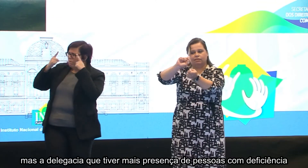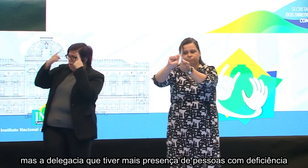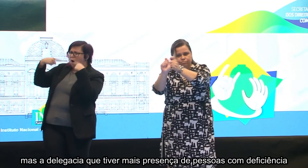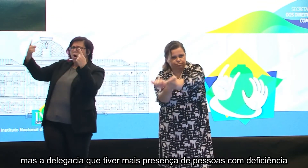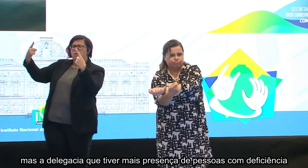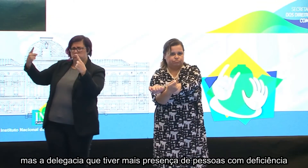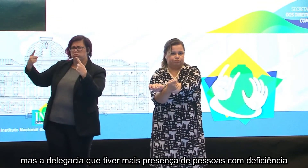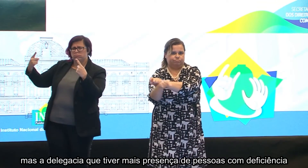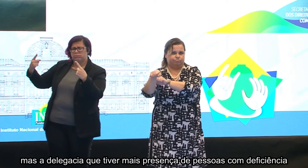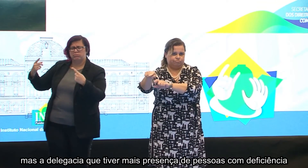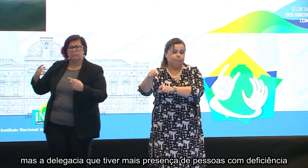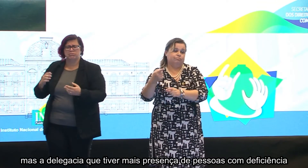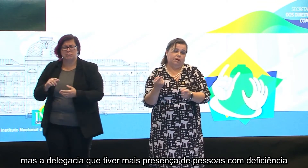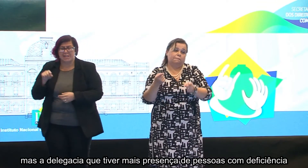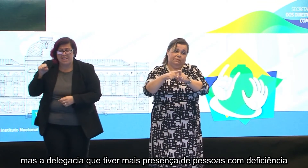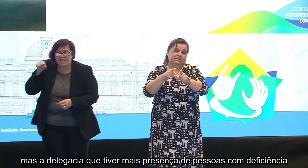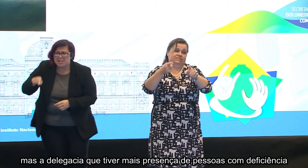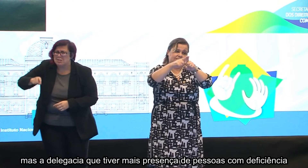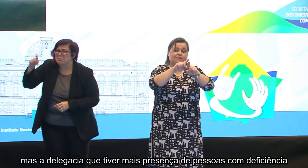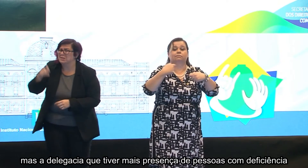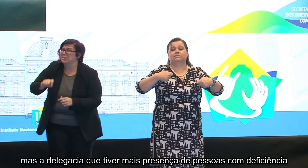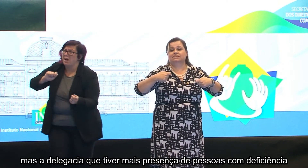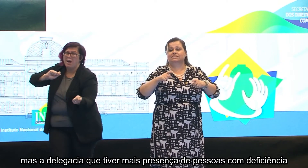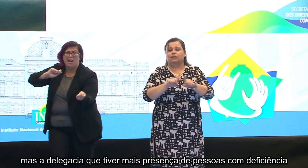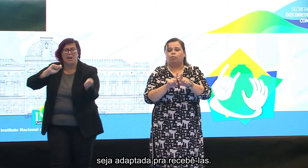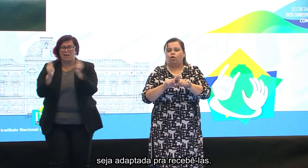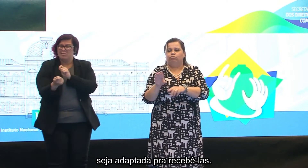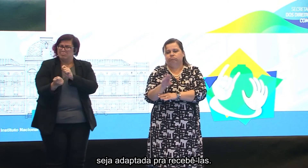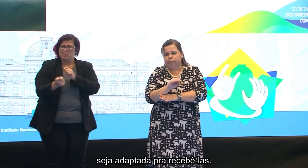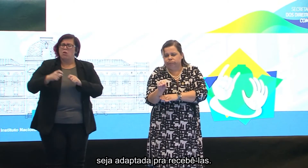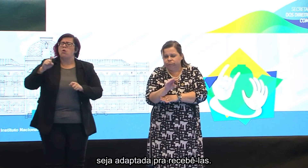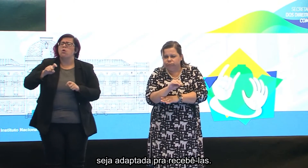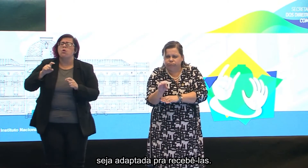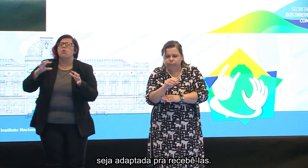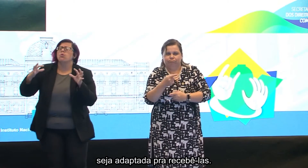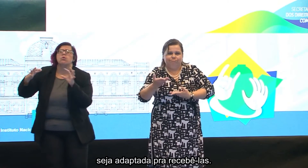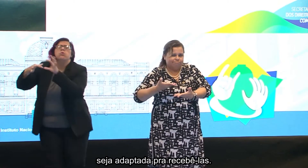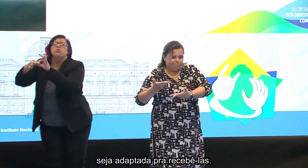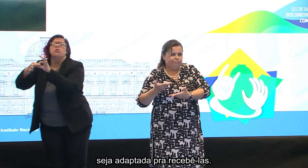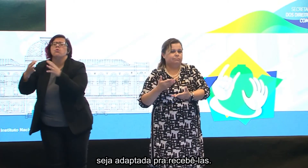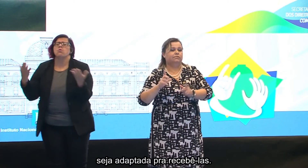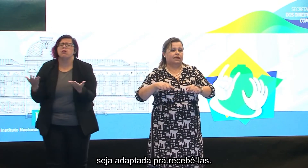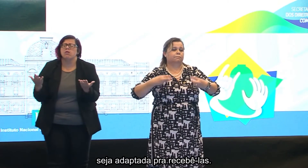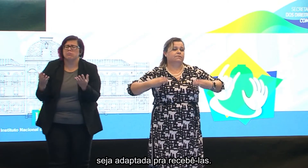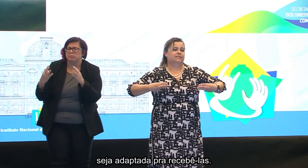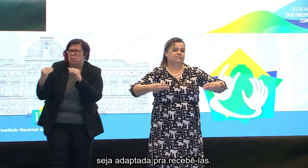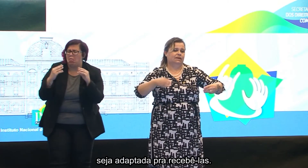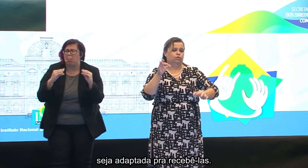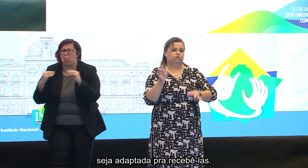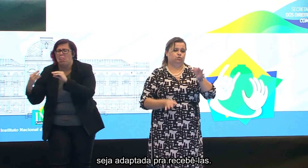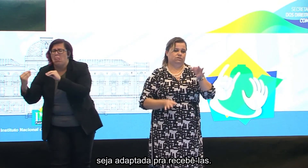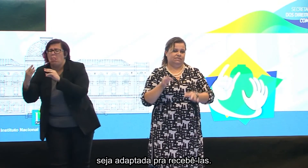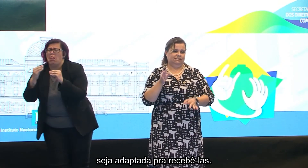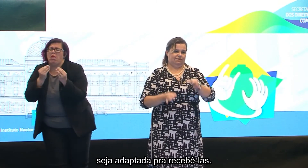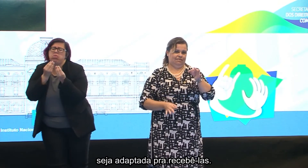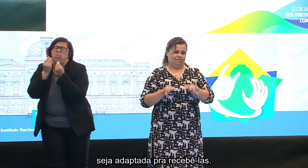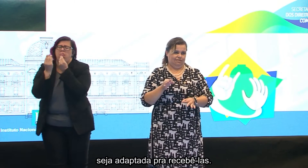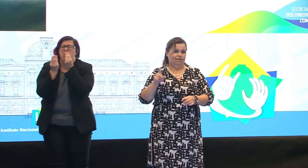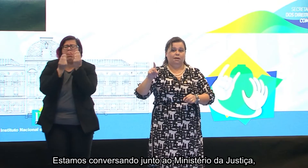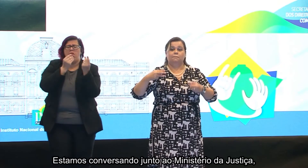presença de pessoas com deficiência, para que ali seja adaptada, para que receba as pessoas com deficiência. Então,